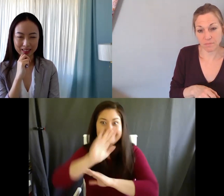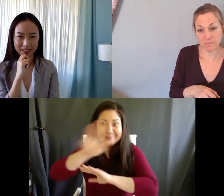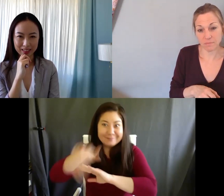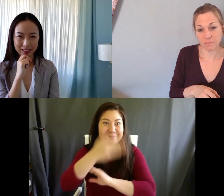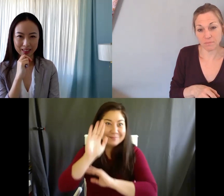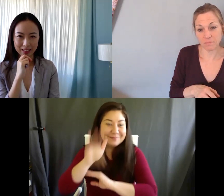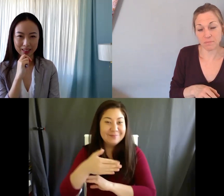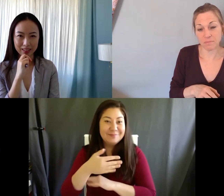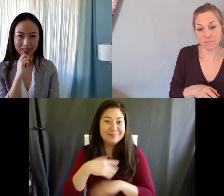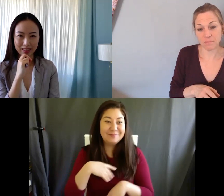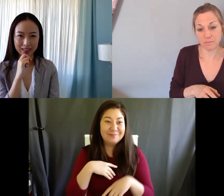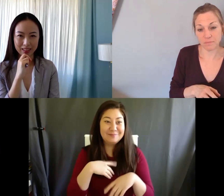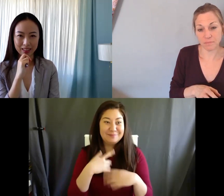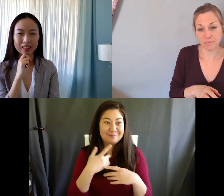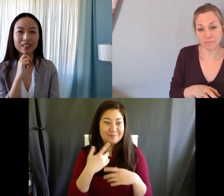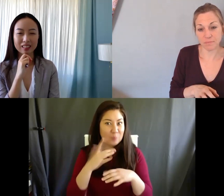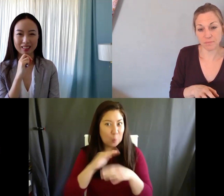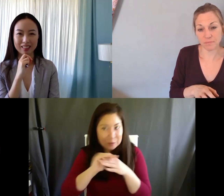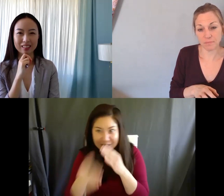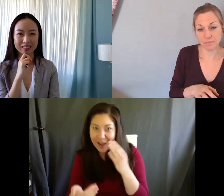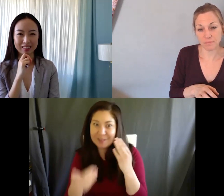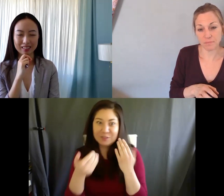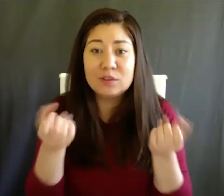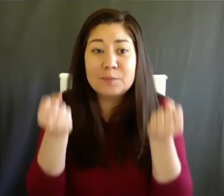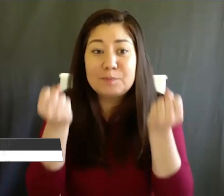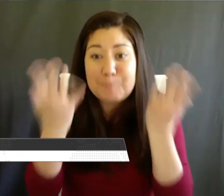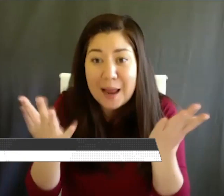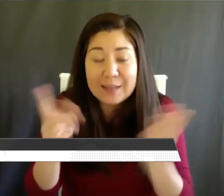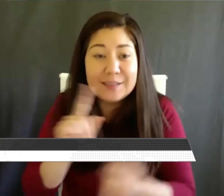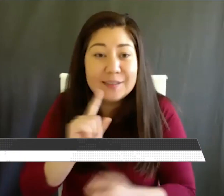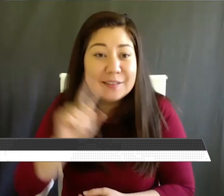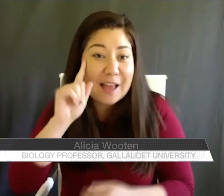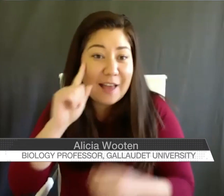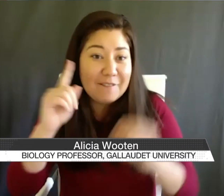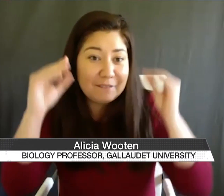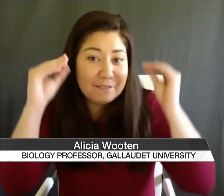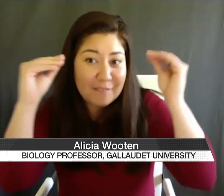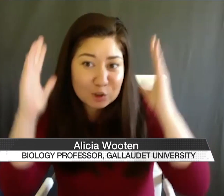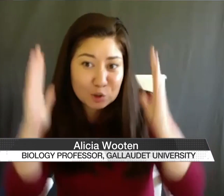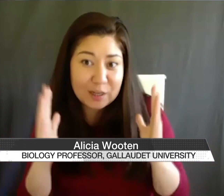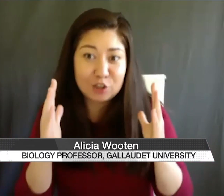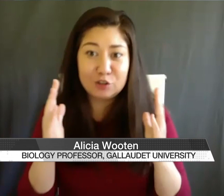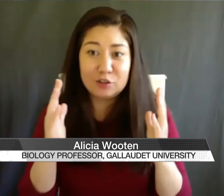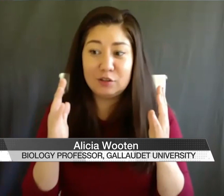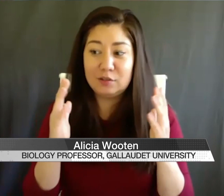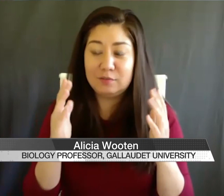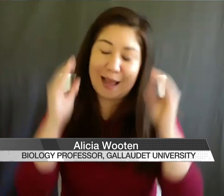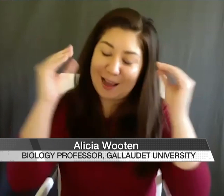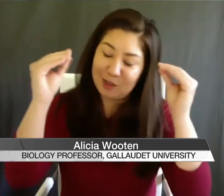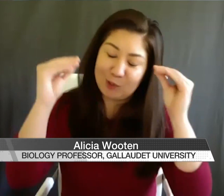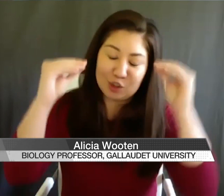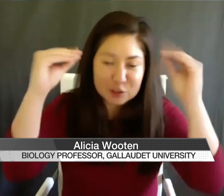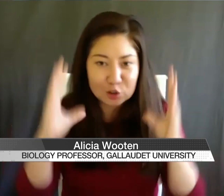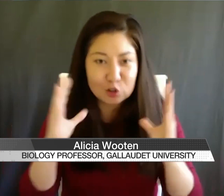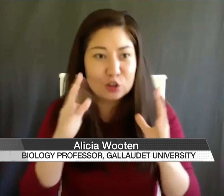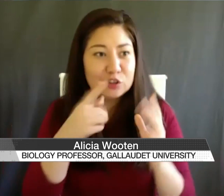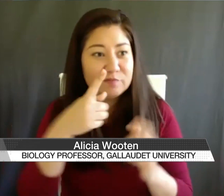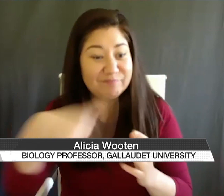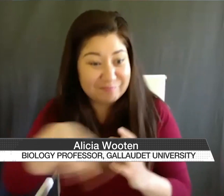لائن کلاسز کے لیے مٹیریل تیار کرتی رہی۔ بہت سے گونگے بہرے اساتذہ خود وسائل پیدا کر رہے ہیں کیونکہ ایپس تیار کرنے والی کمپنیز امریکن